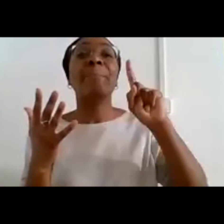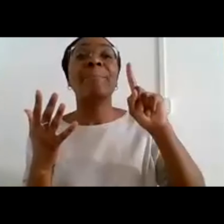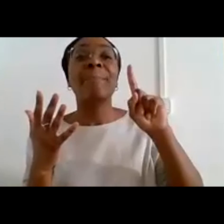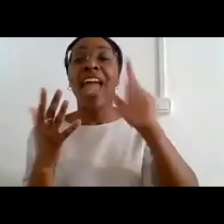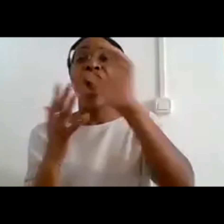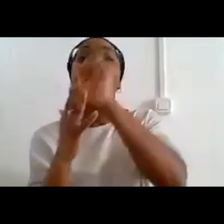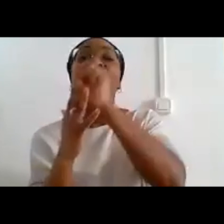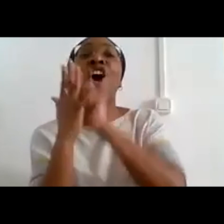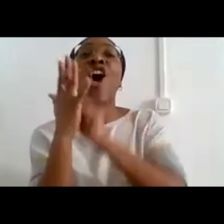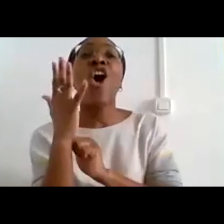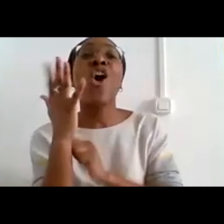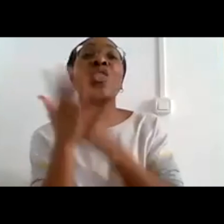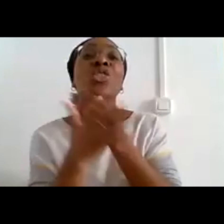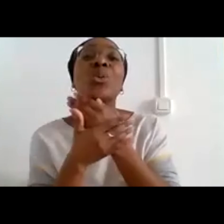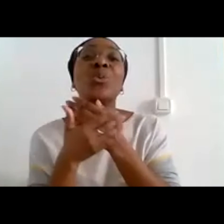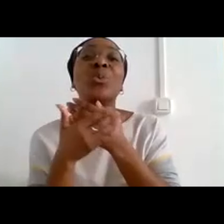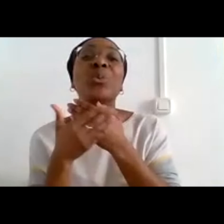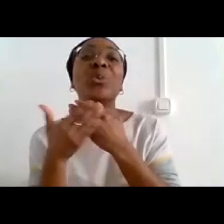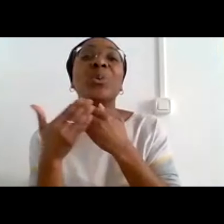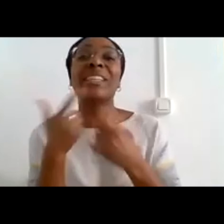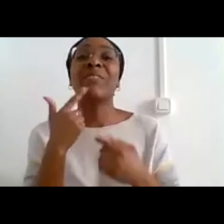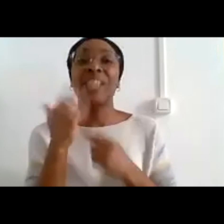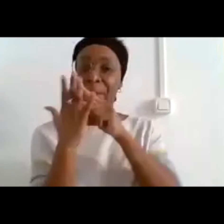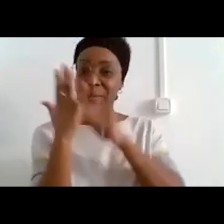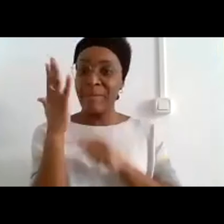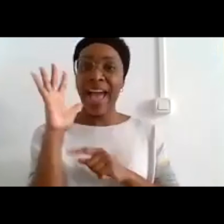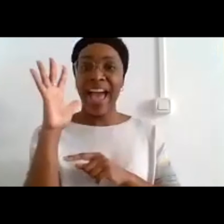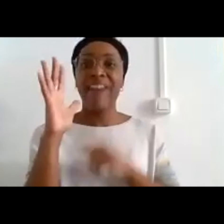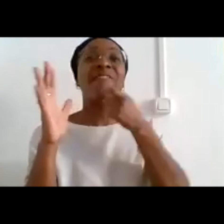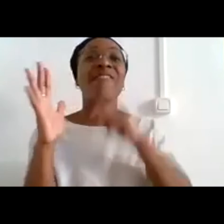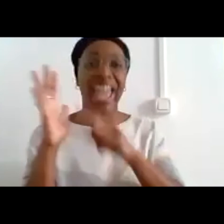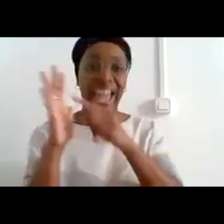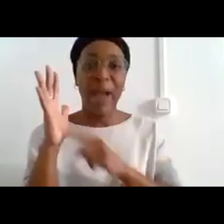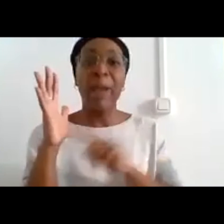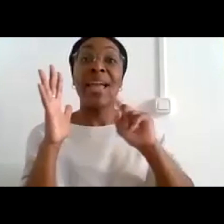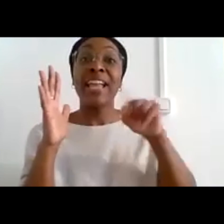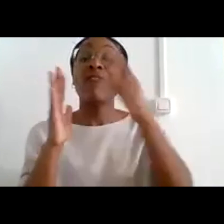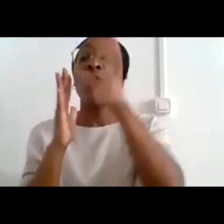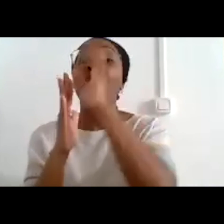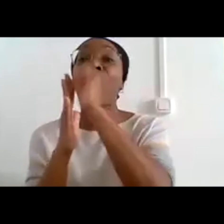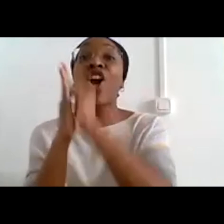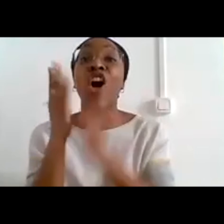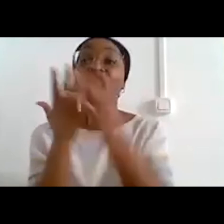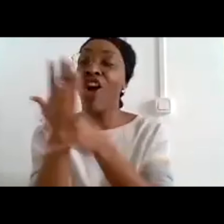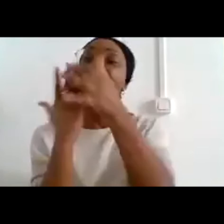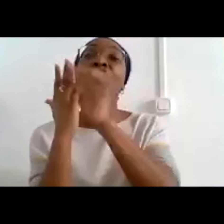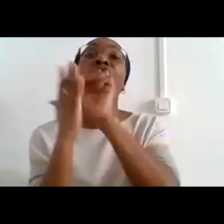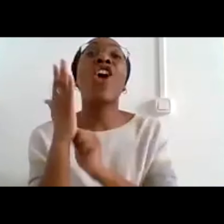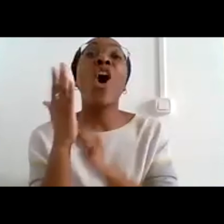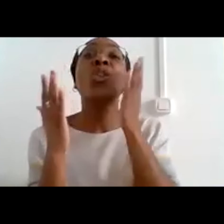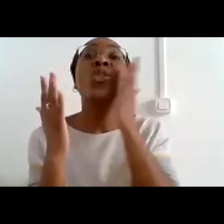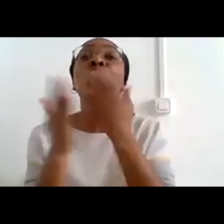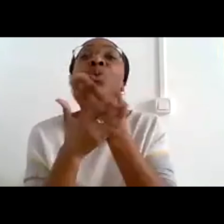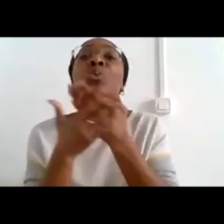la vérité dans votre cœur, la parole de Dieu, mais soyez plein d'amour quand vous la dites à quelqu'un, quand vous reprenez quelqu'un, sinon vous allez